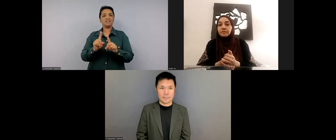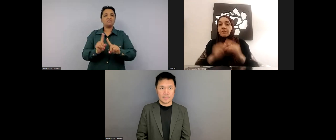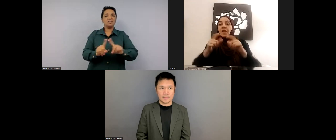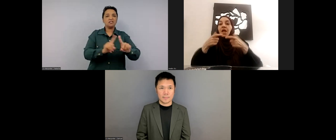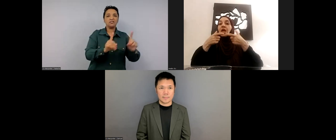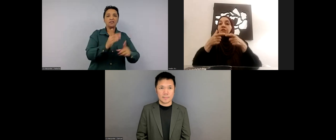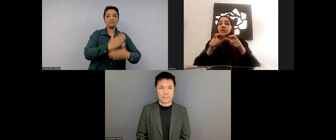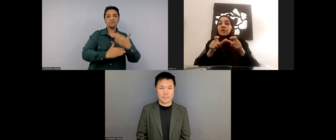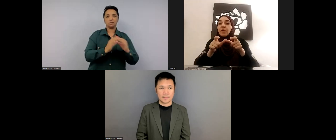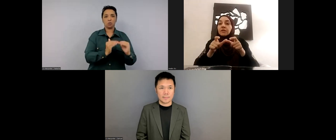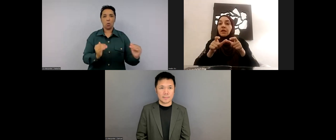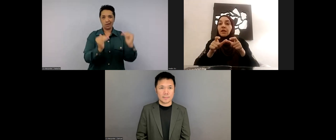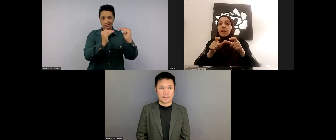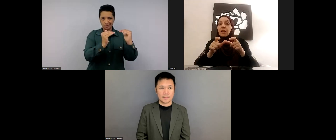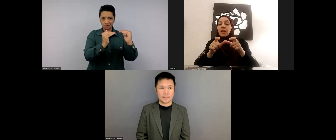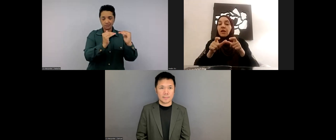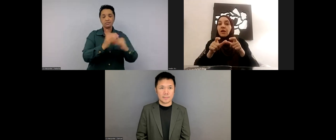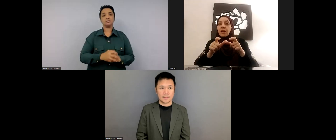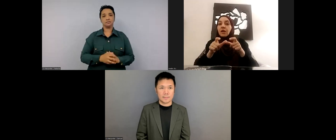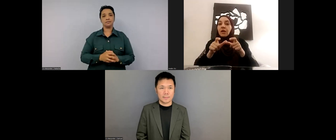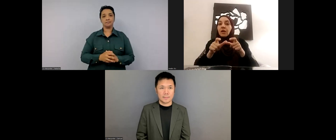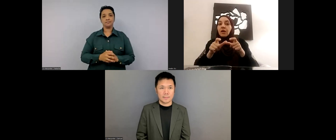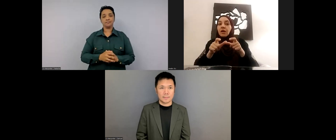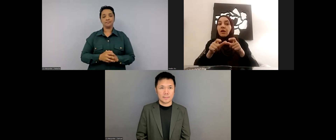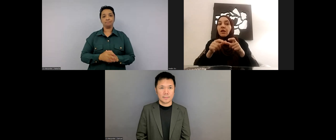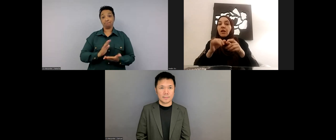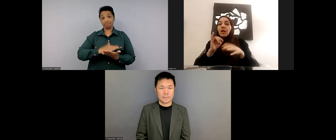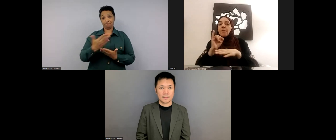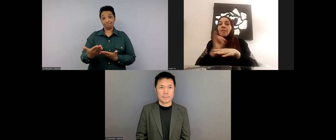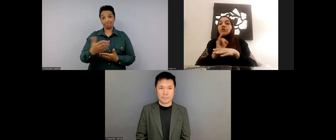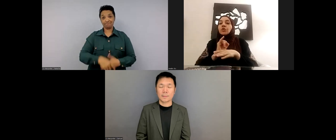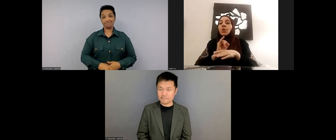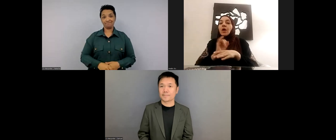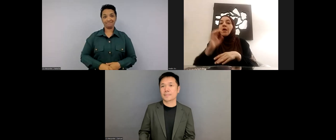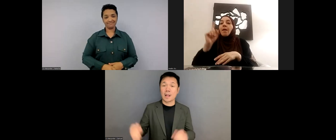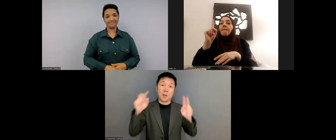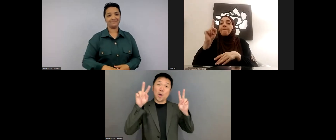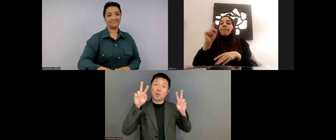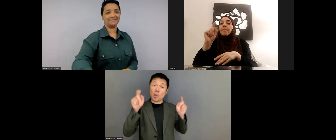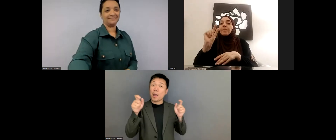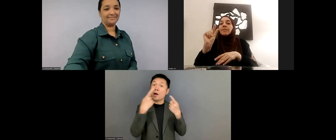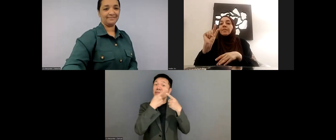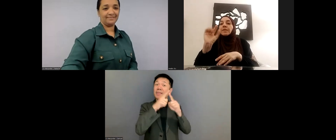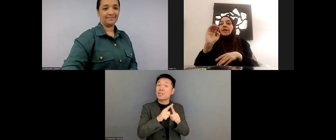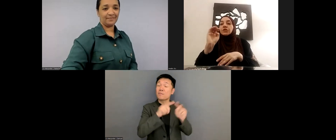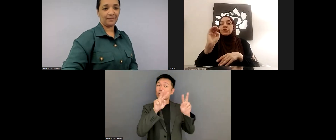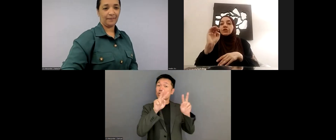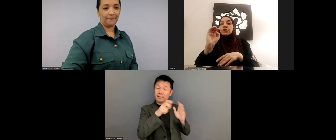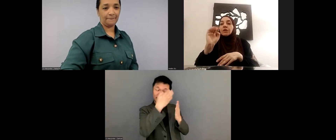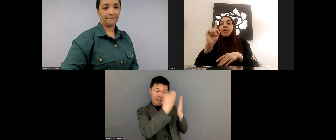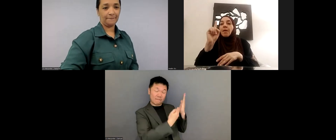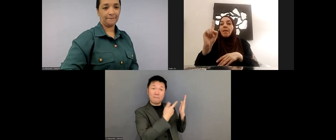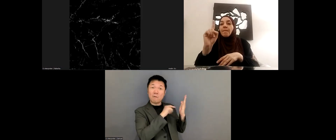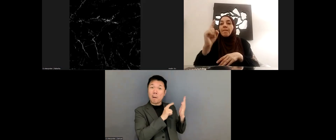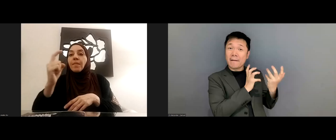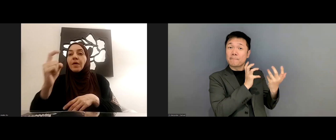مرة and different كما نوهت، bodies وكان آخر لقاء relevant بمشروع to بريدج the الذي تقوم Global به الأيضا Disability بالأردن. Summit. I خصصنا have يوم كامل pointed